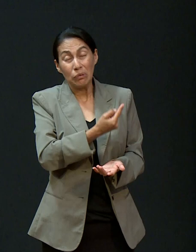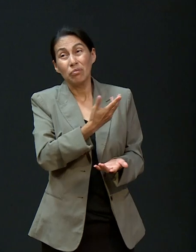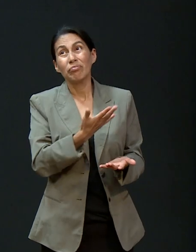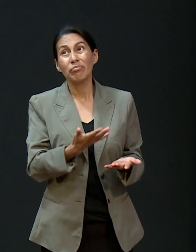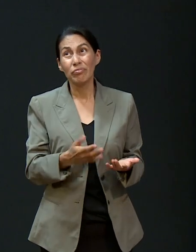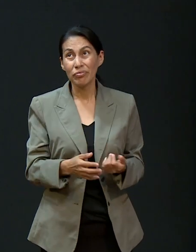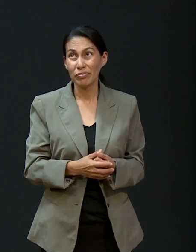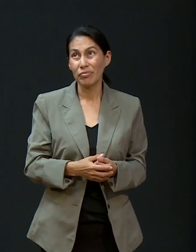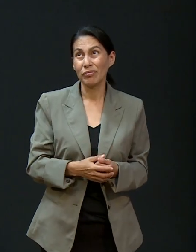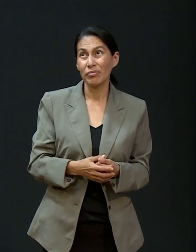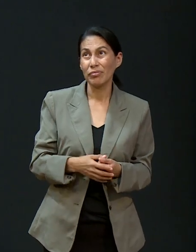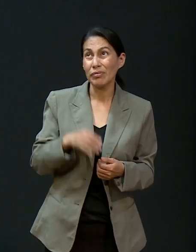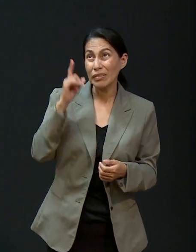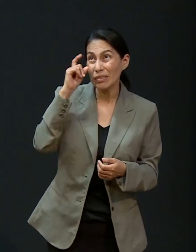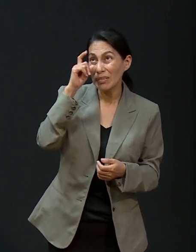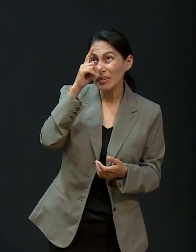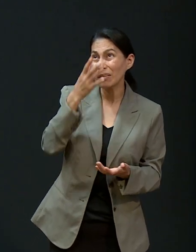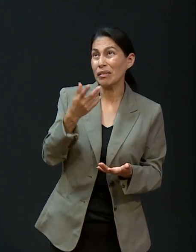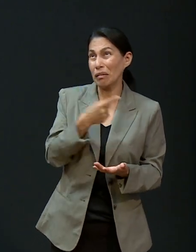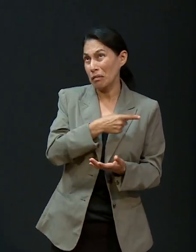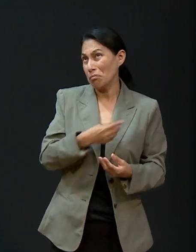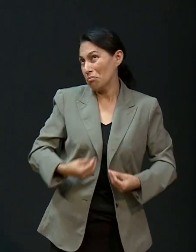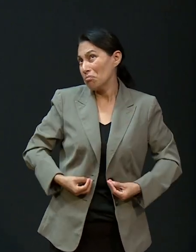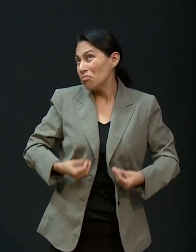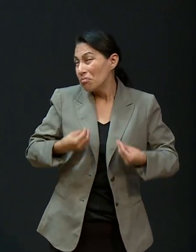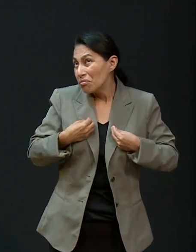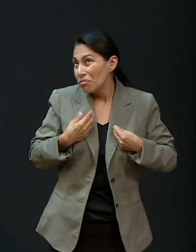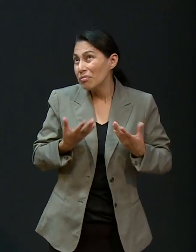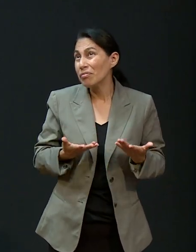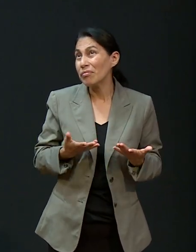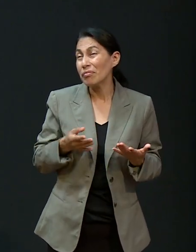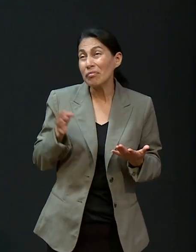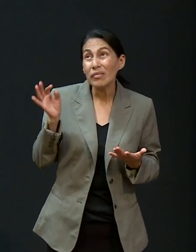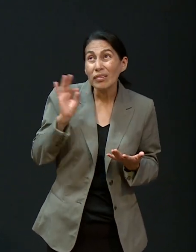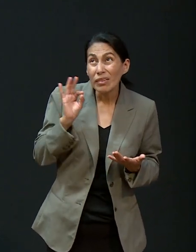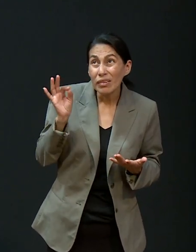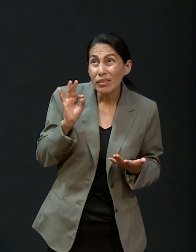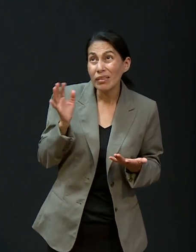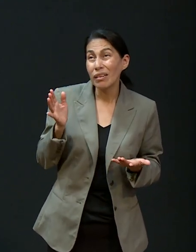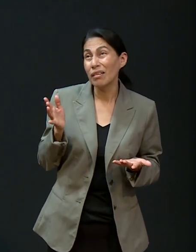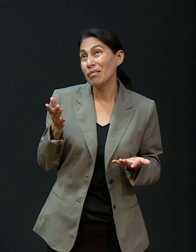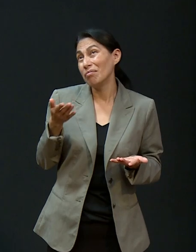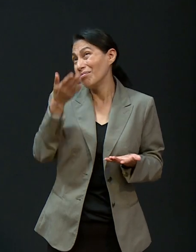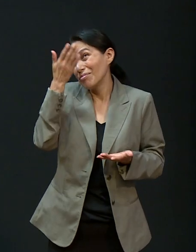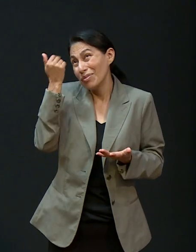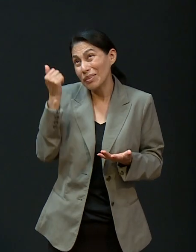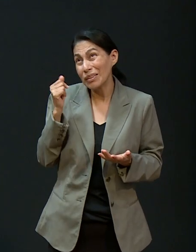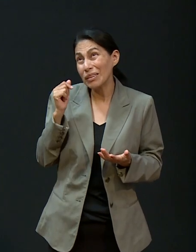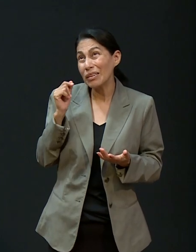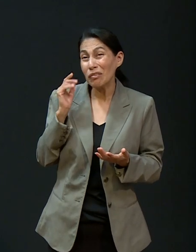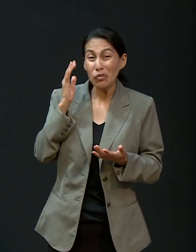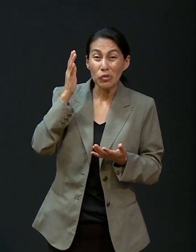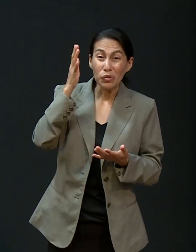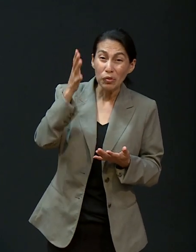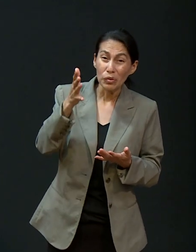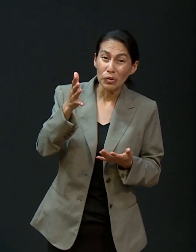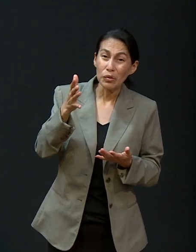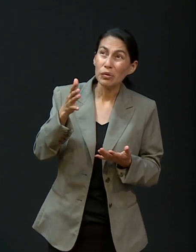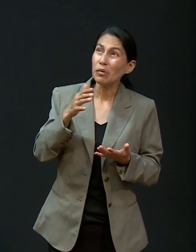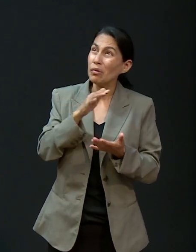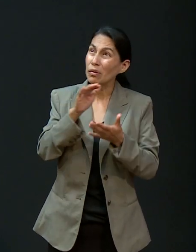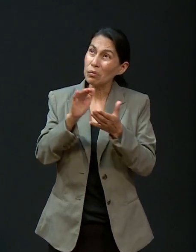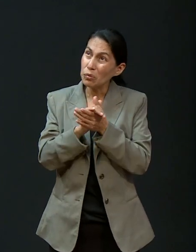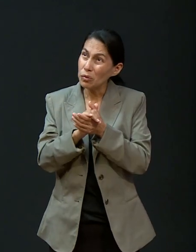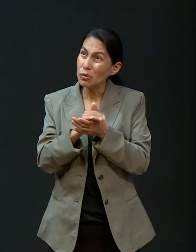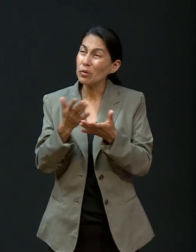Imagínate. Nueve años. Si se quedara con vida todavía, tal vez, no sé, su